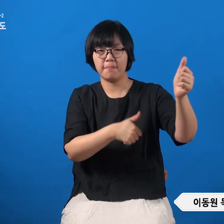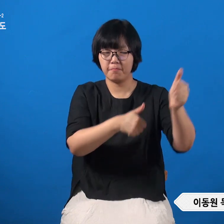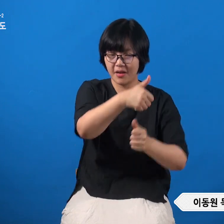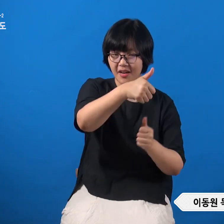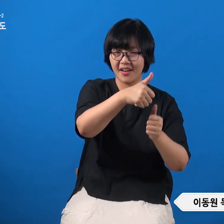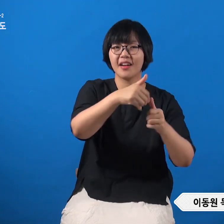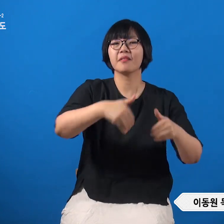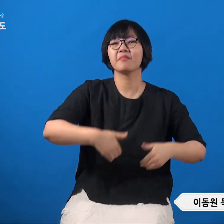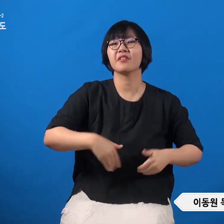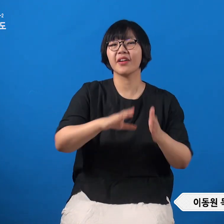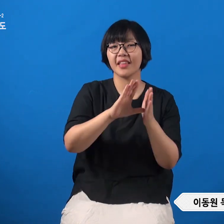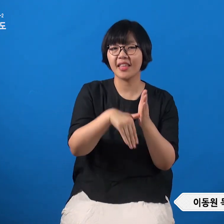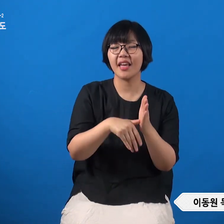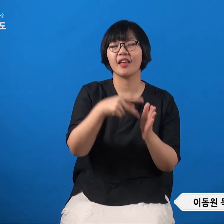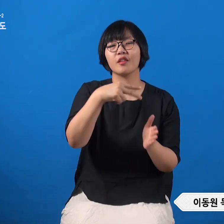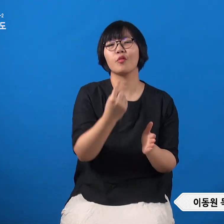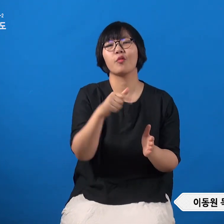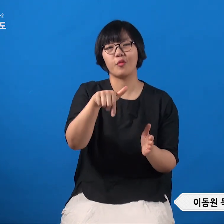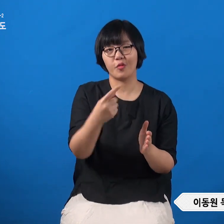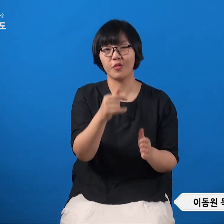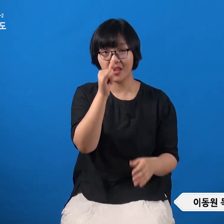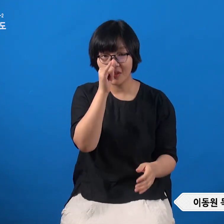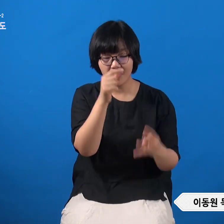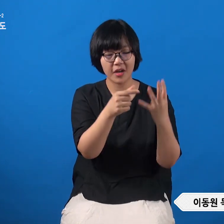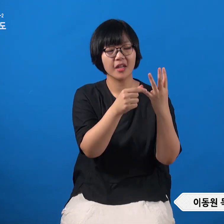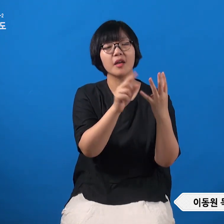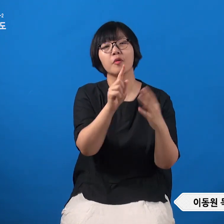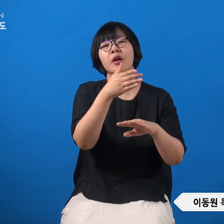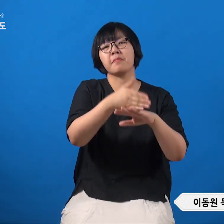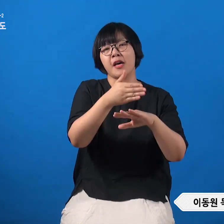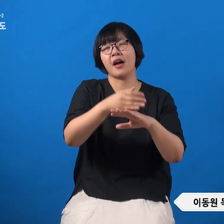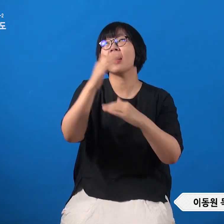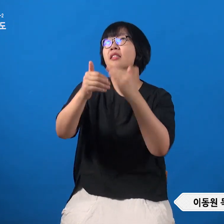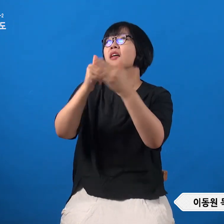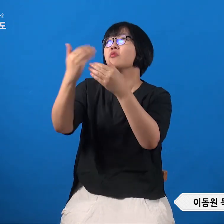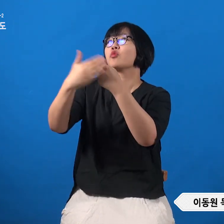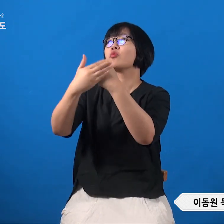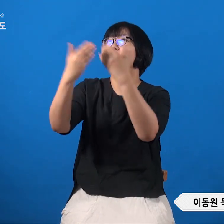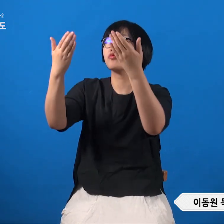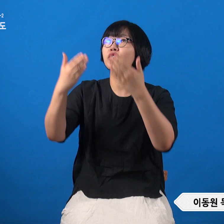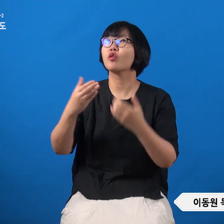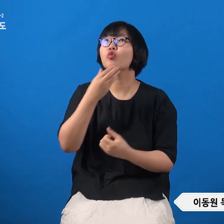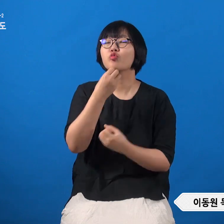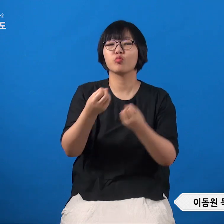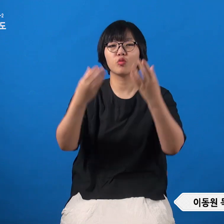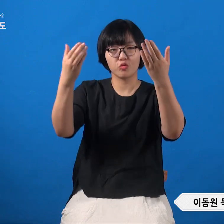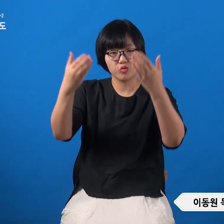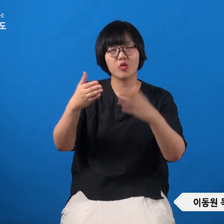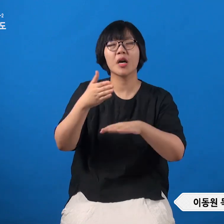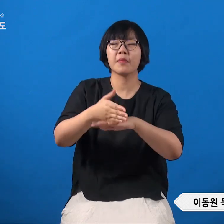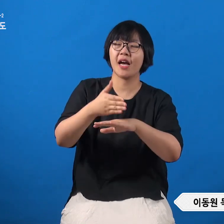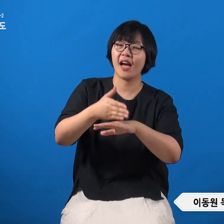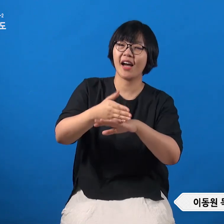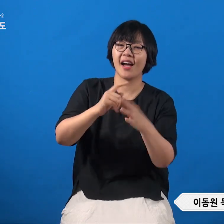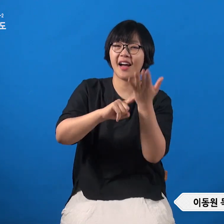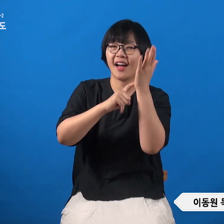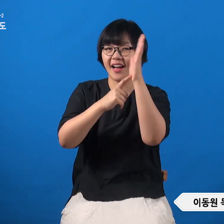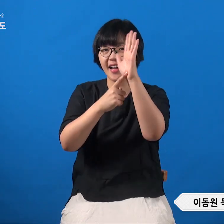있을 때 하는 기도가 도고, 감사는 하나님의 도우심에 대한, 하나님의 축복에 대한 기도가